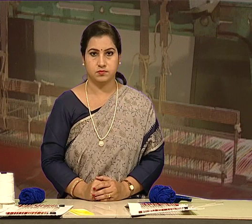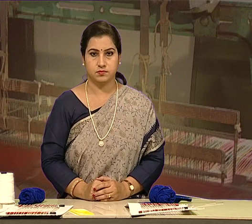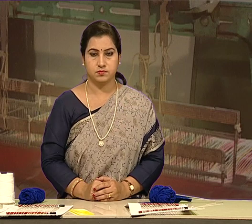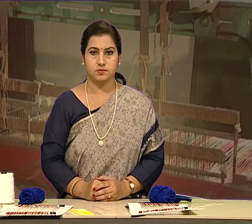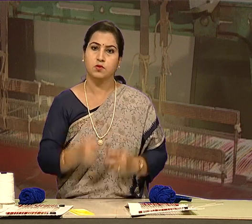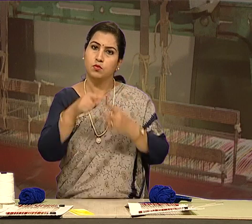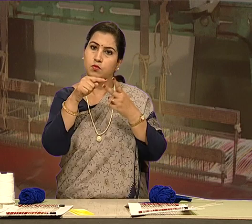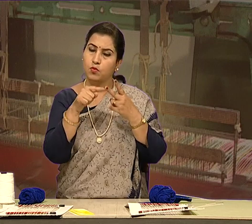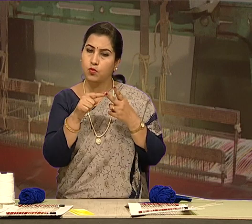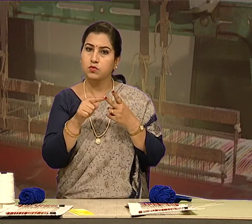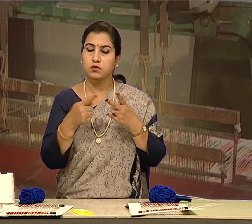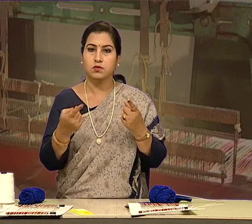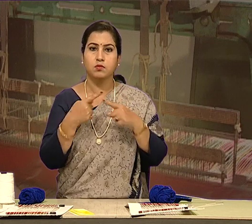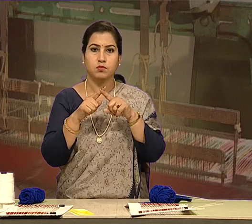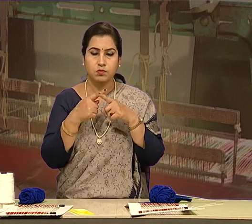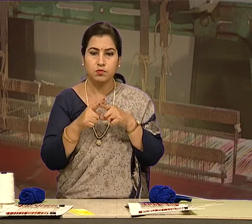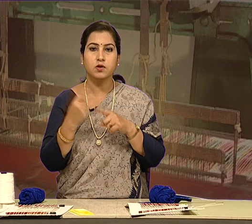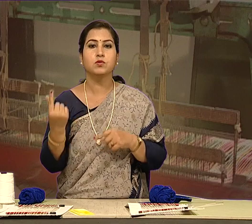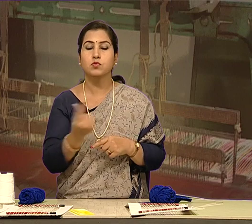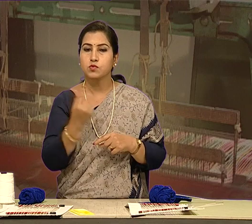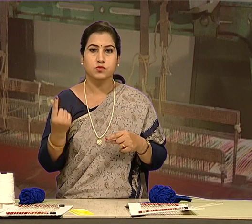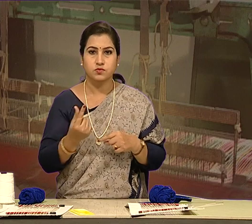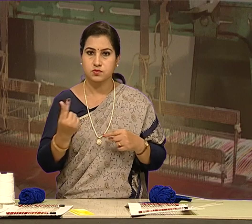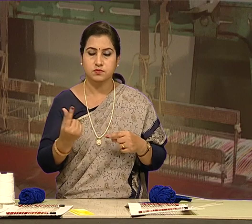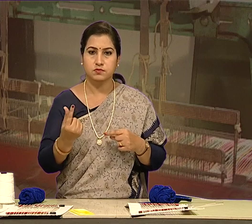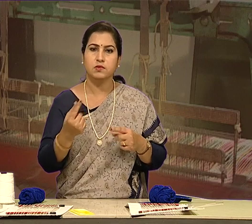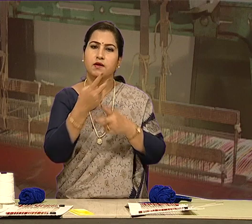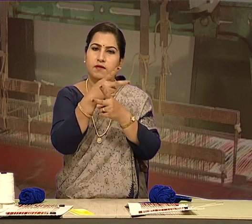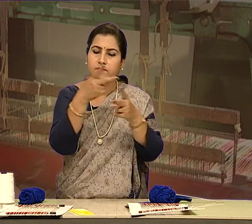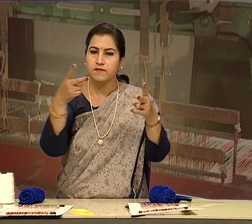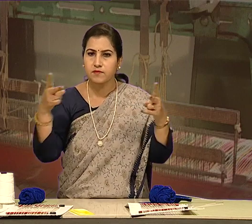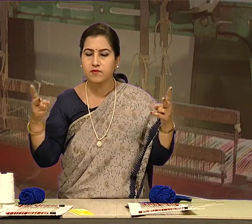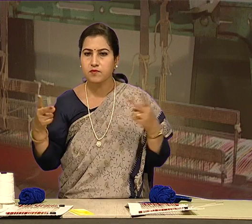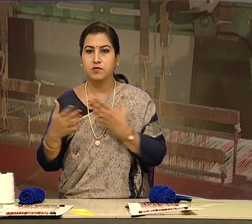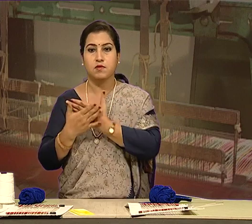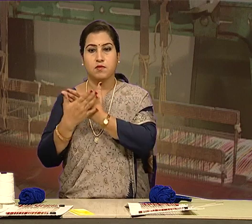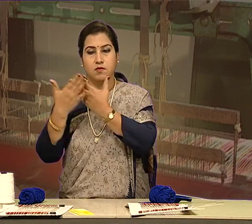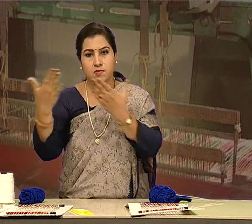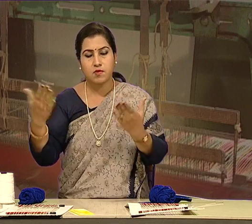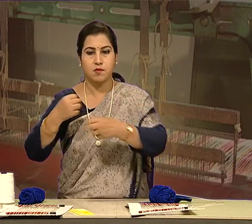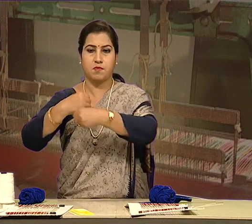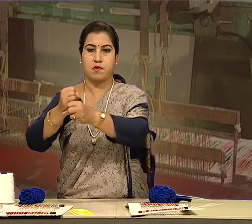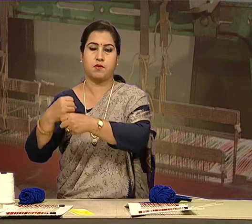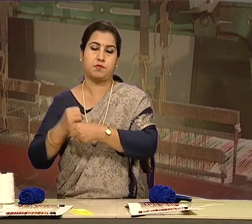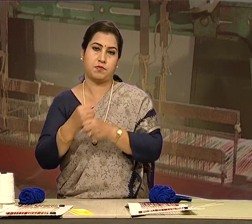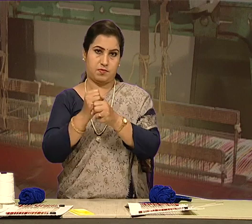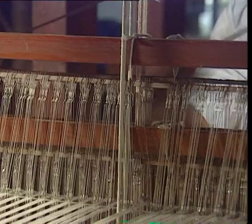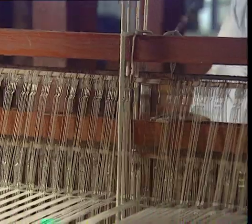दोनों प्रकार की बुनाइयों का उपयोग विभिन्न प्रकार के वस्त्रों के निर्माण में किया जाता